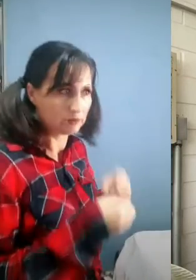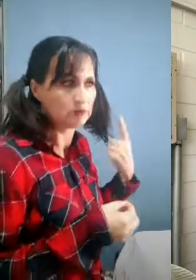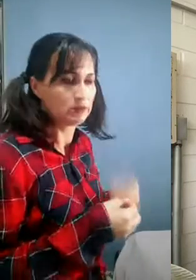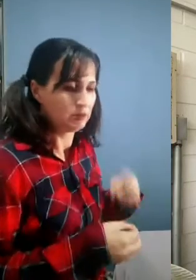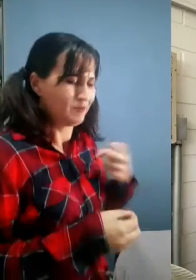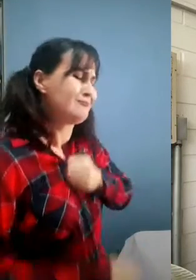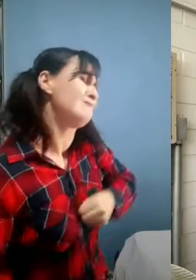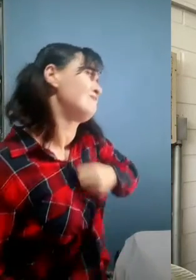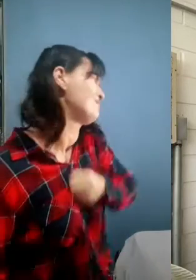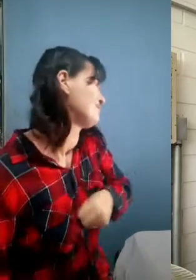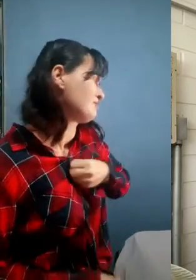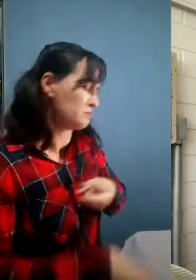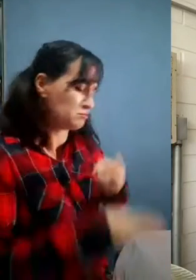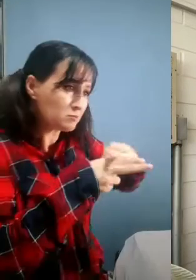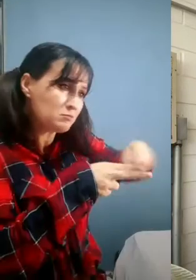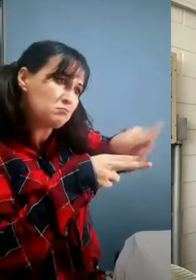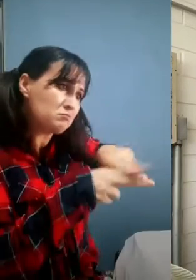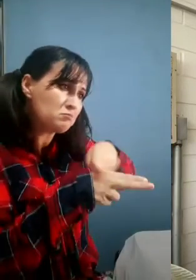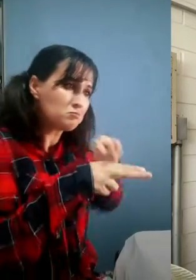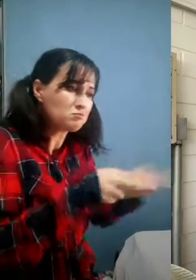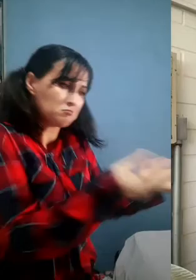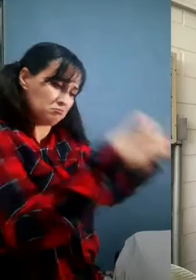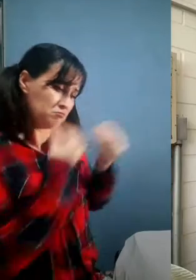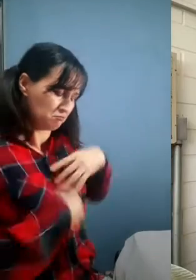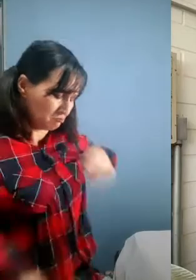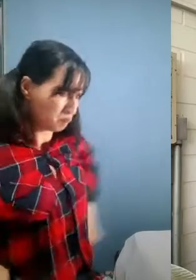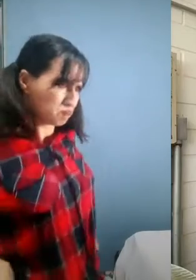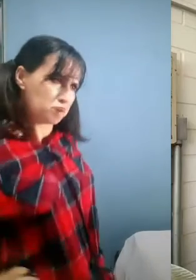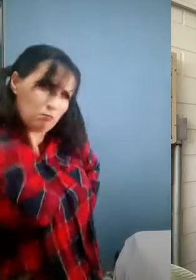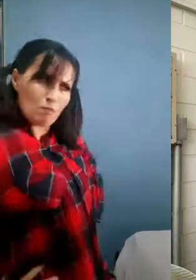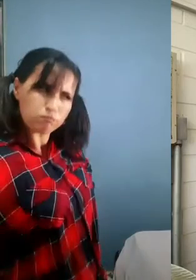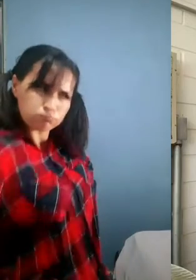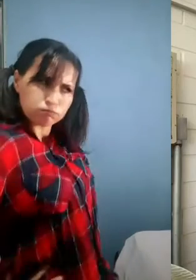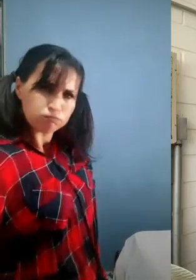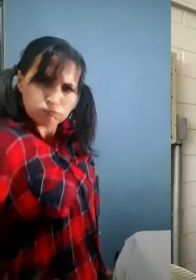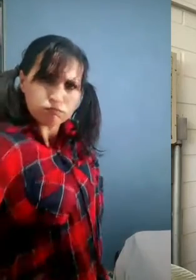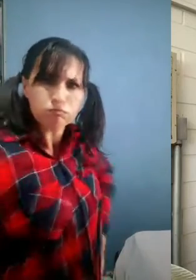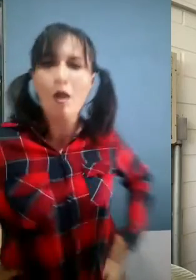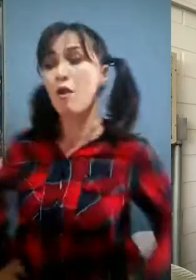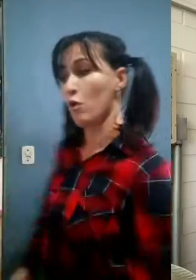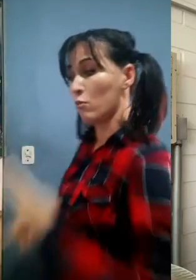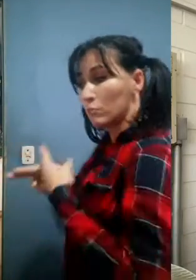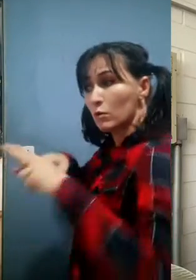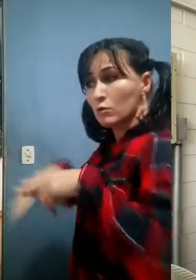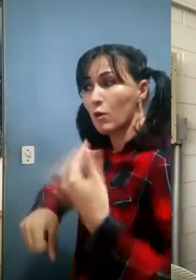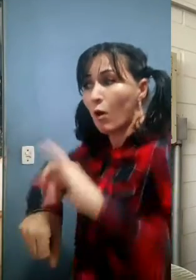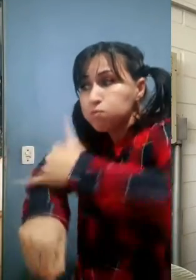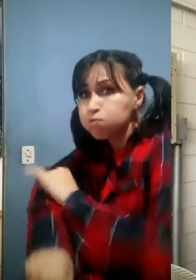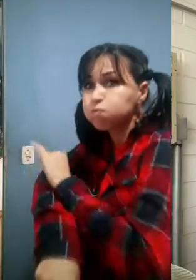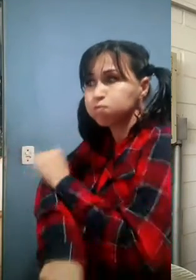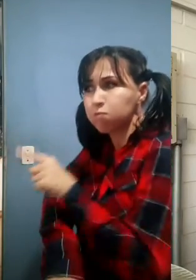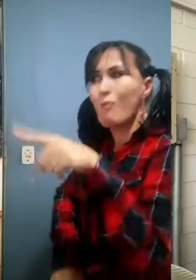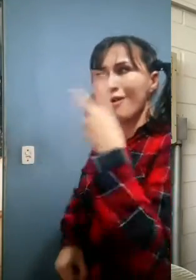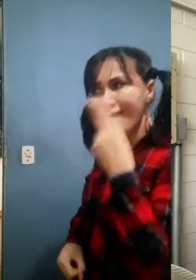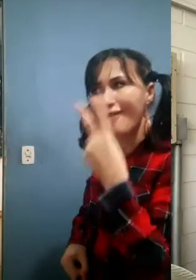Quando tu vens da cidade, eu morrendo de saudade, nem chocolate me traz. É que